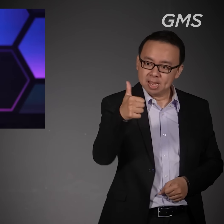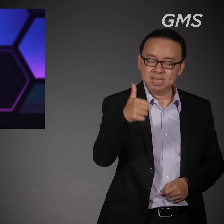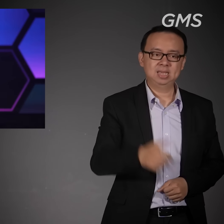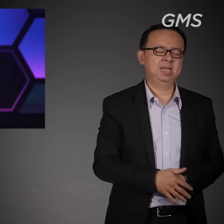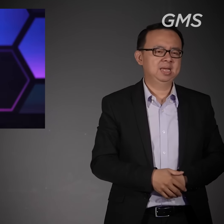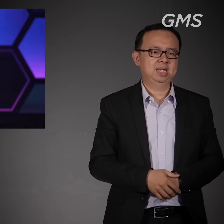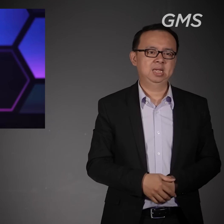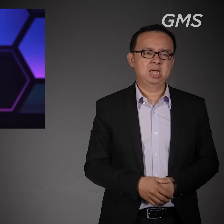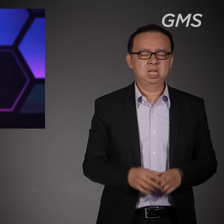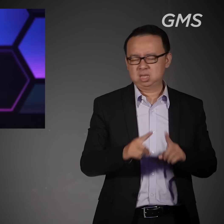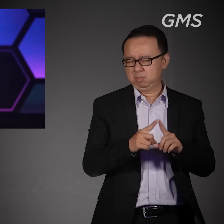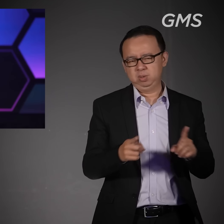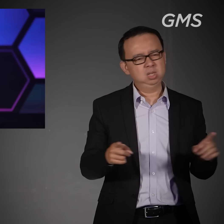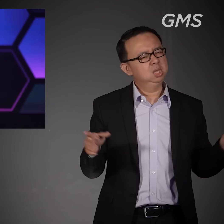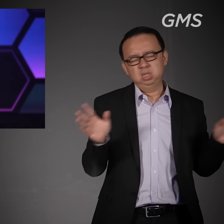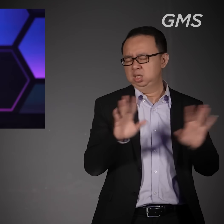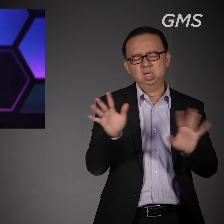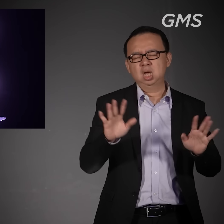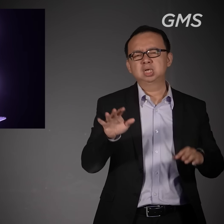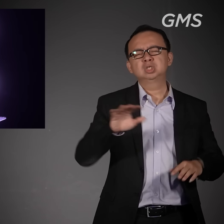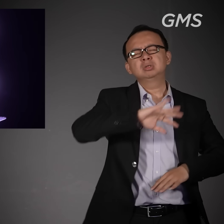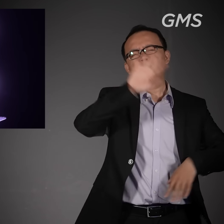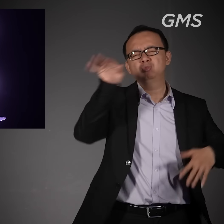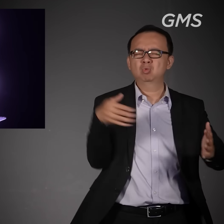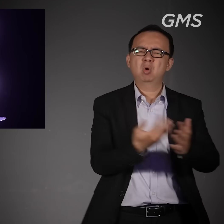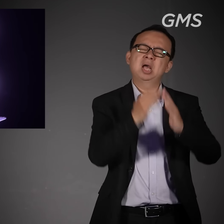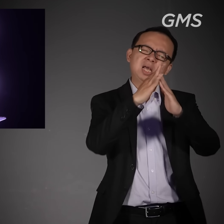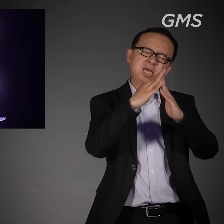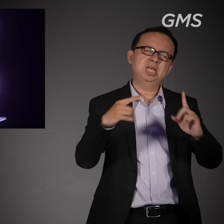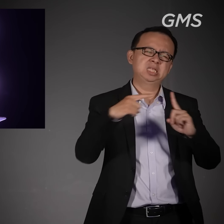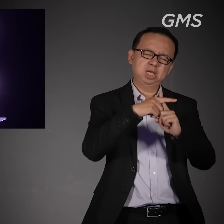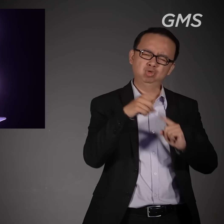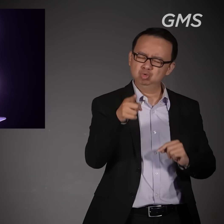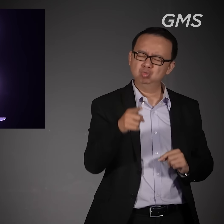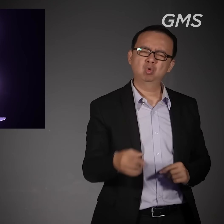Tapi tidak semua gereja punya cell group. Jadi kalau